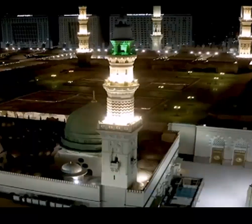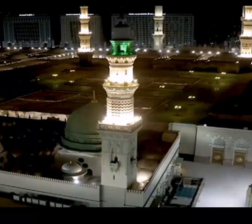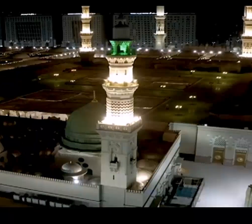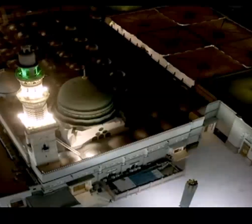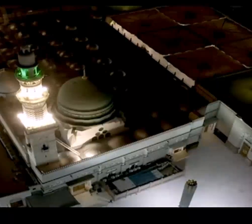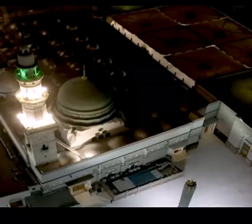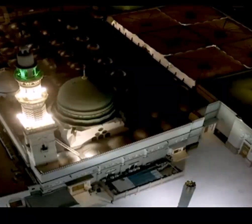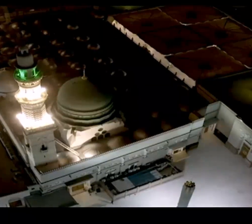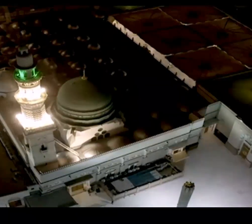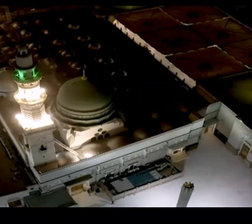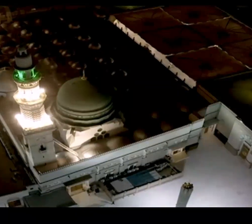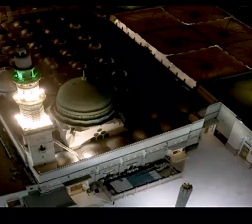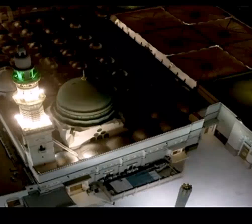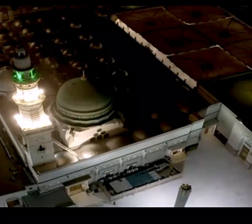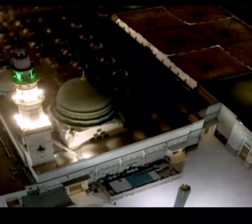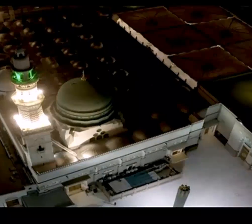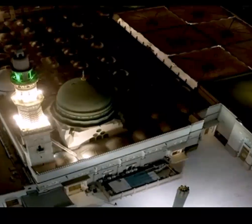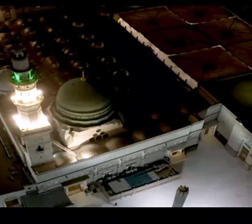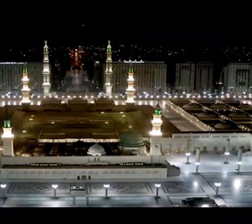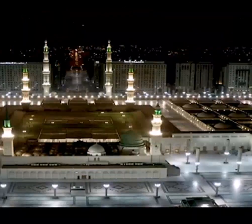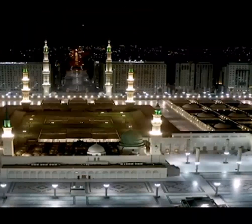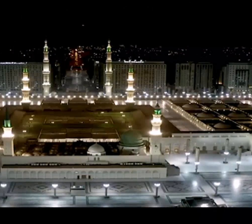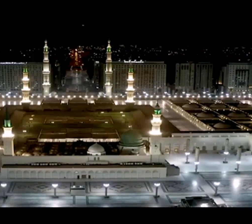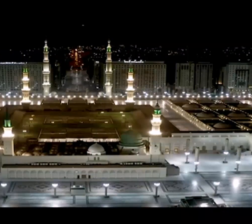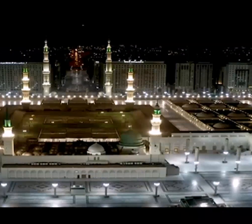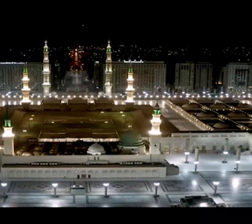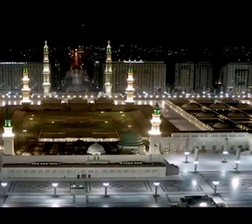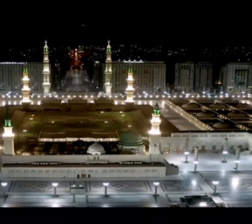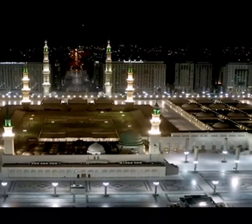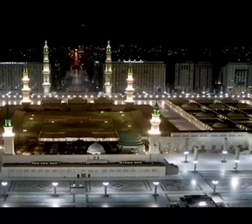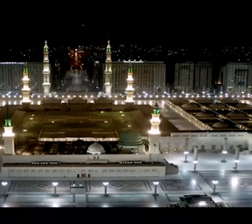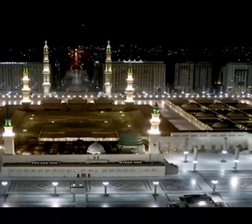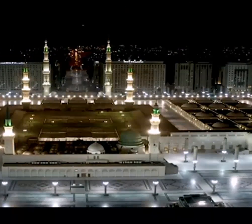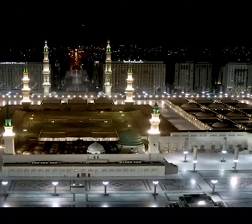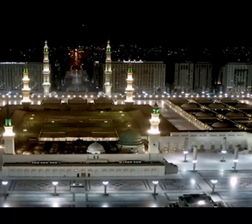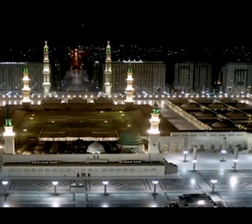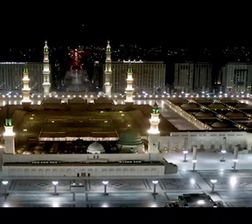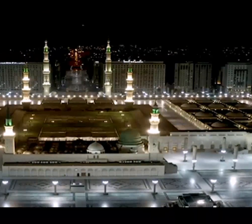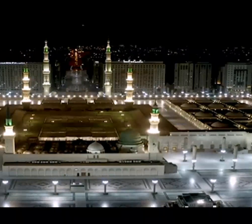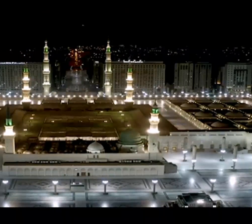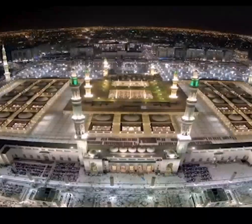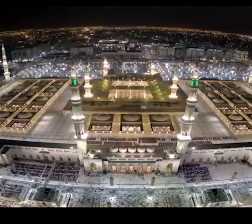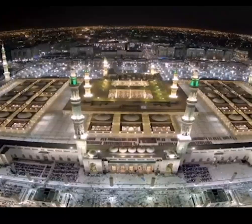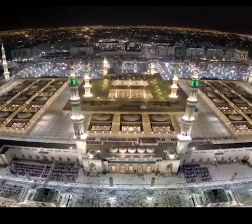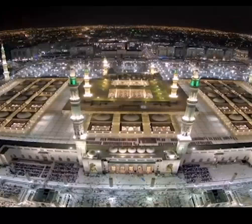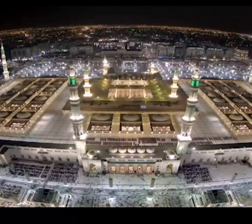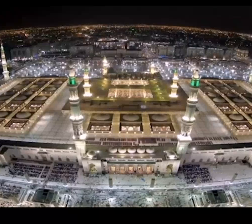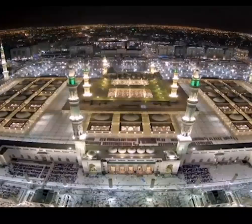وعلا آلکہ وصحابکہ یا حبیب اللہ الصلاة والسلام علیکہ یا نبی اللہ